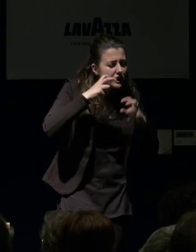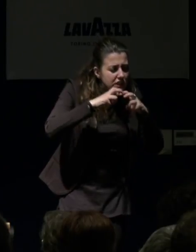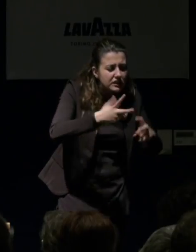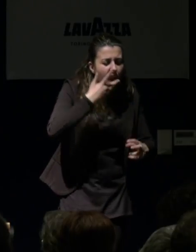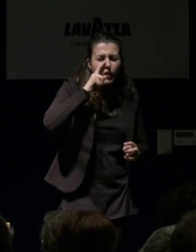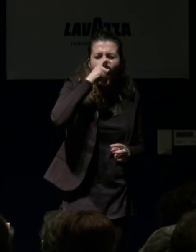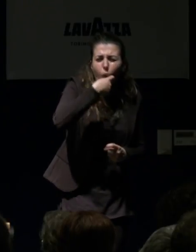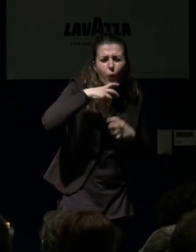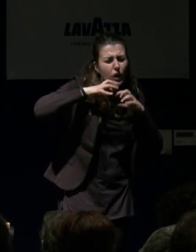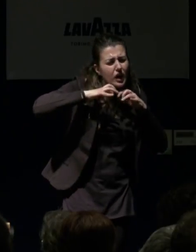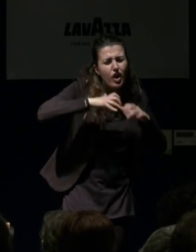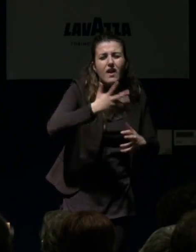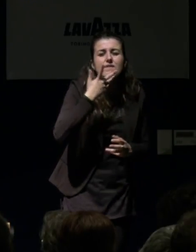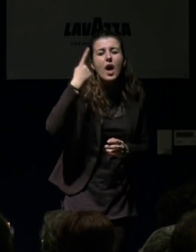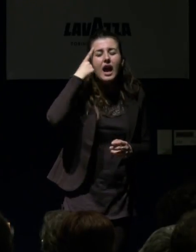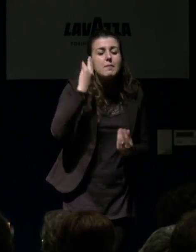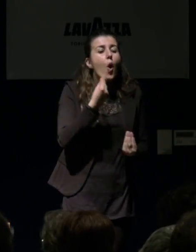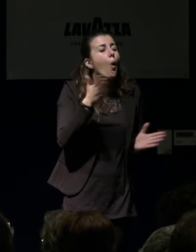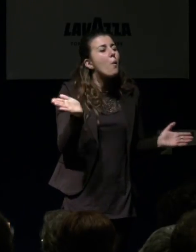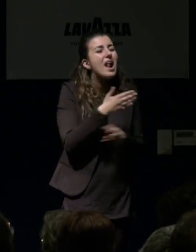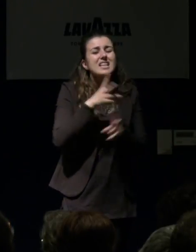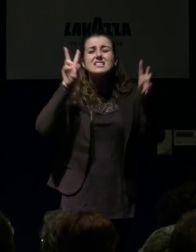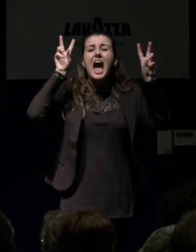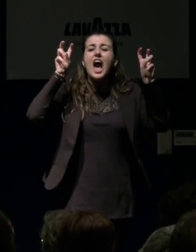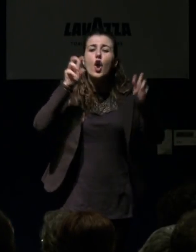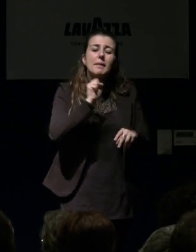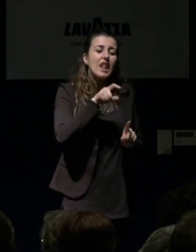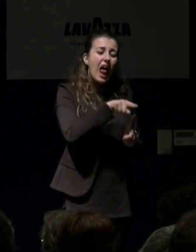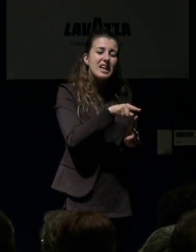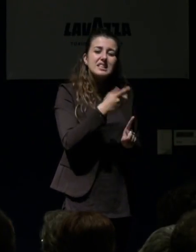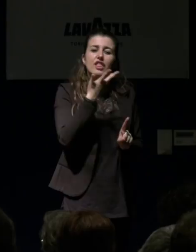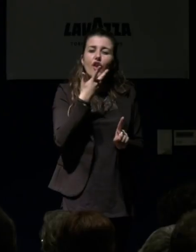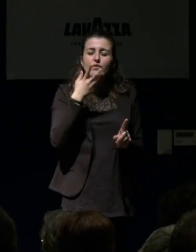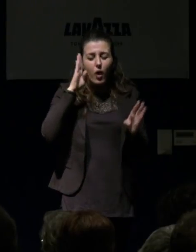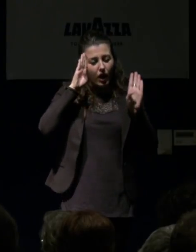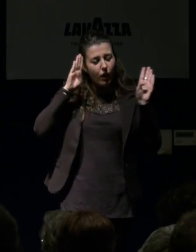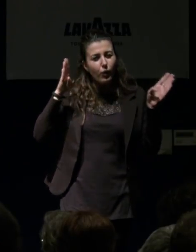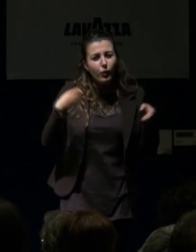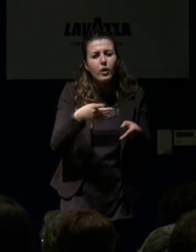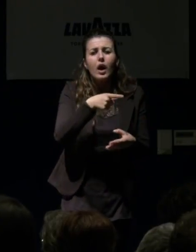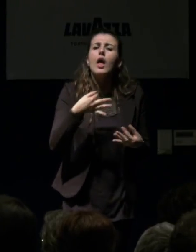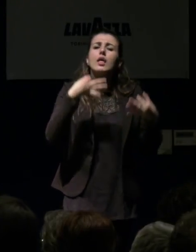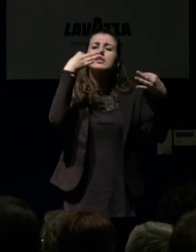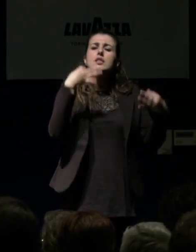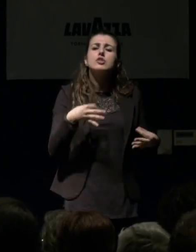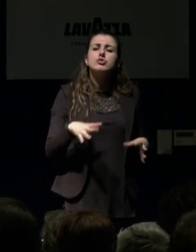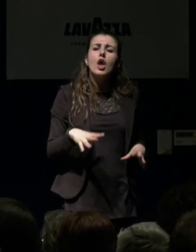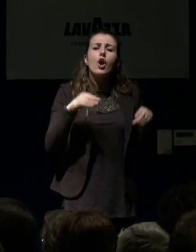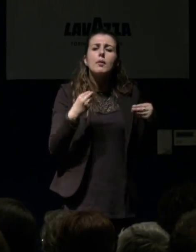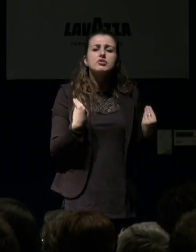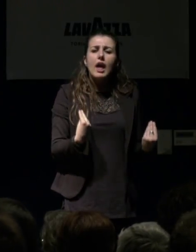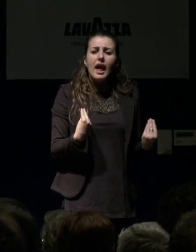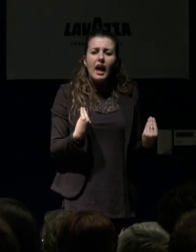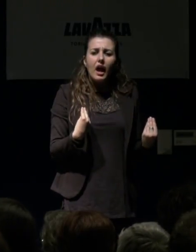ogni argomento su cui alessandro decide di di cui alessandro decide di occuparsi un certo punto comincia a